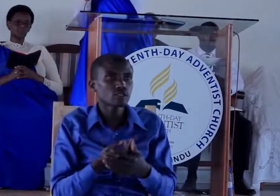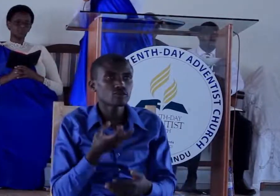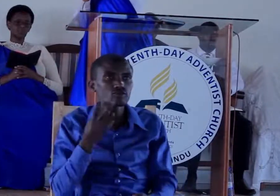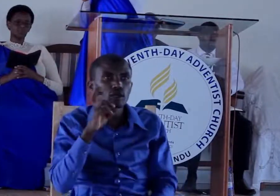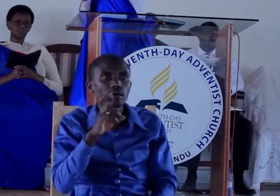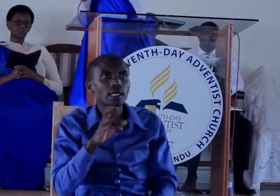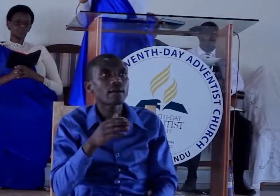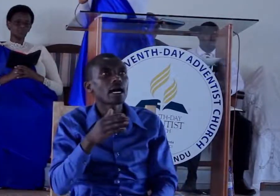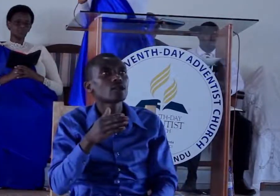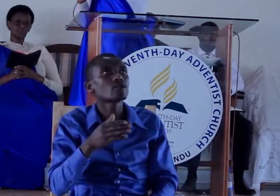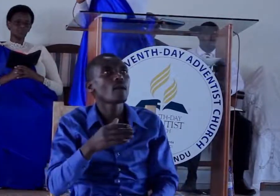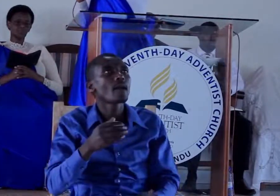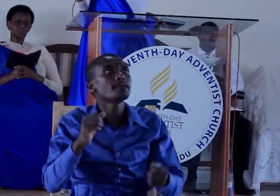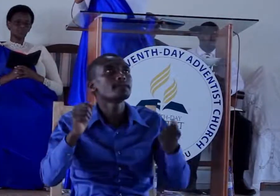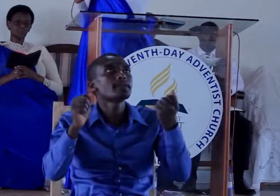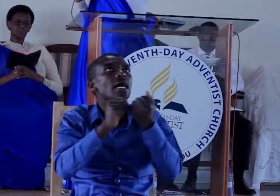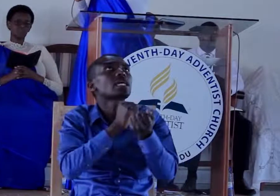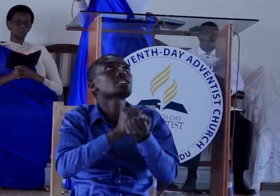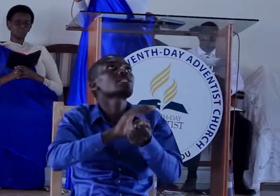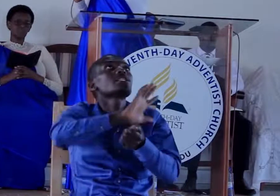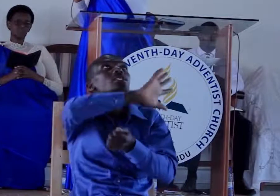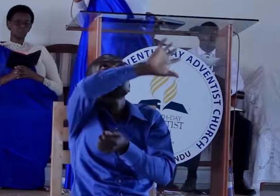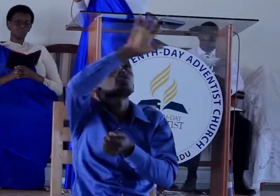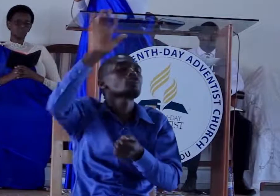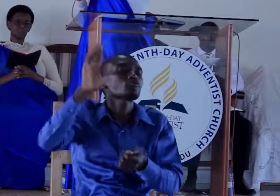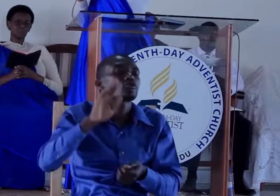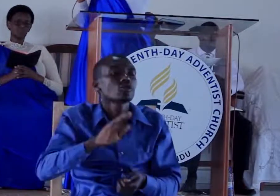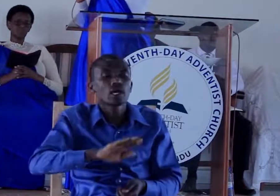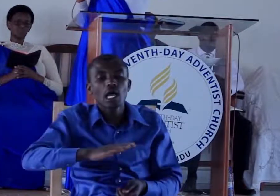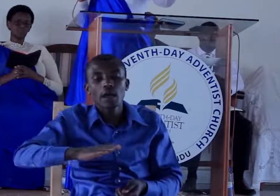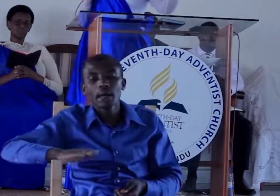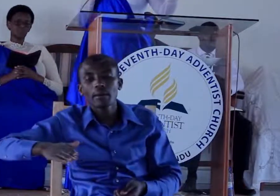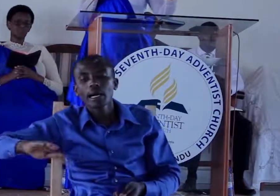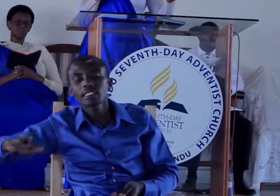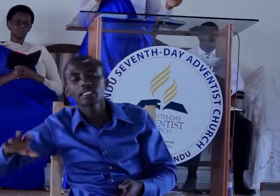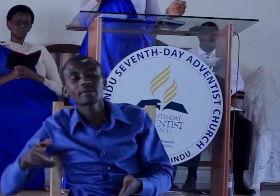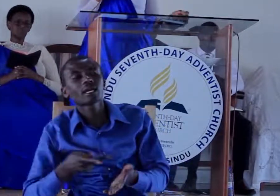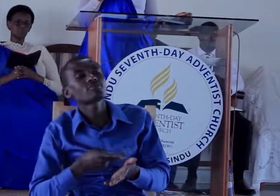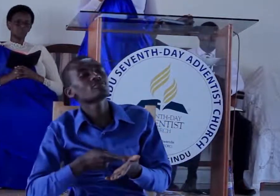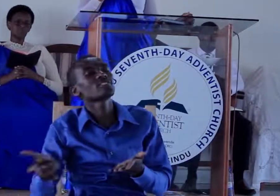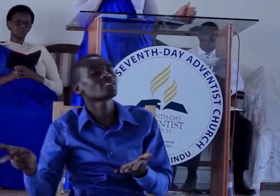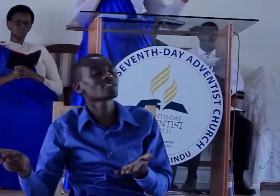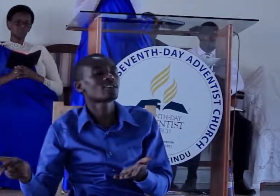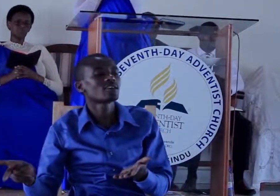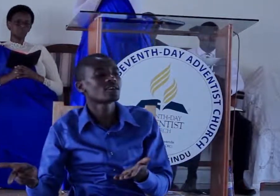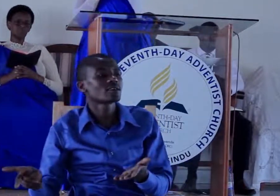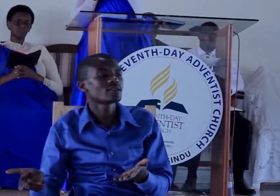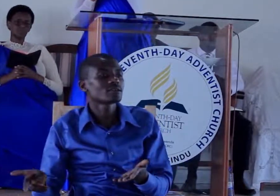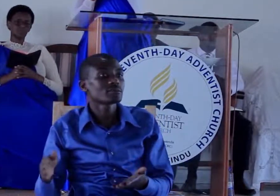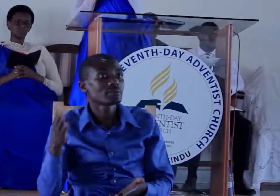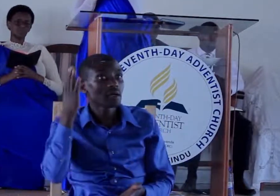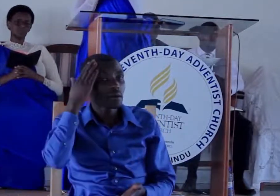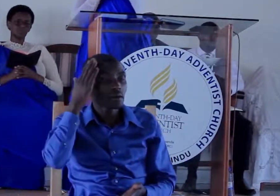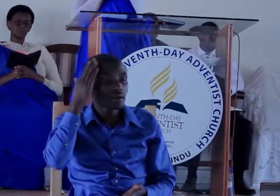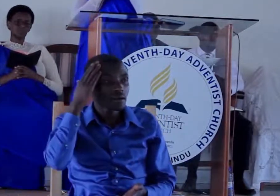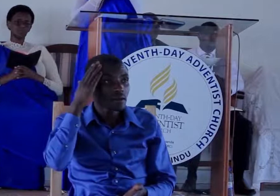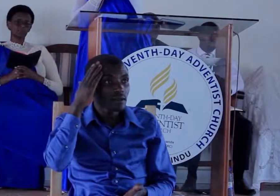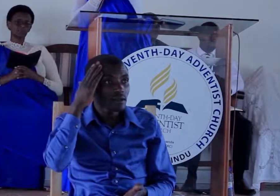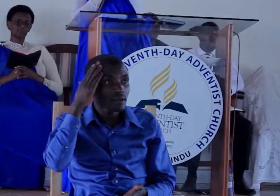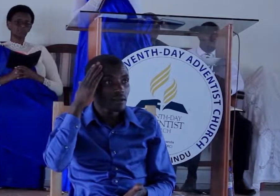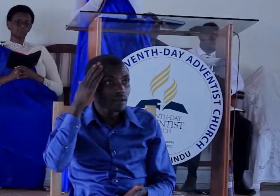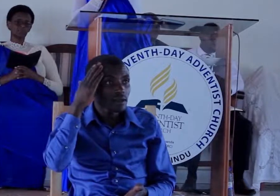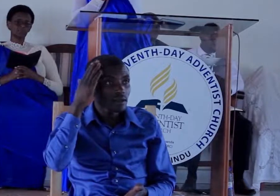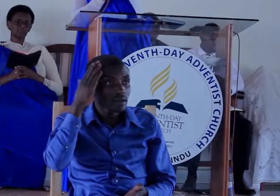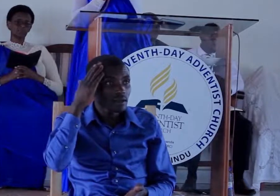tugasanga barasakambuye hejuru bakagurisha amabati bagasigara hadasakaye abantu babizi ninjye